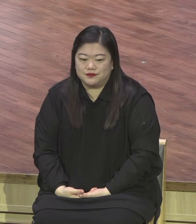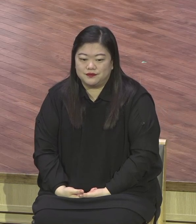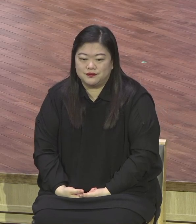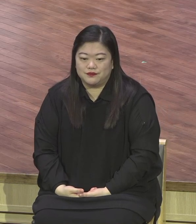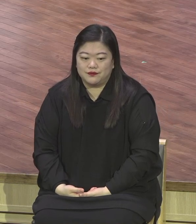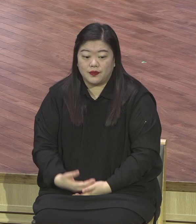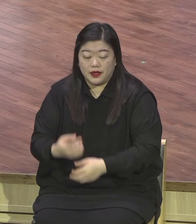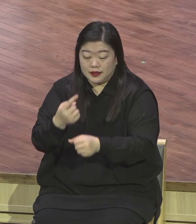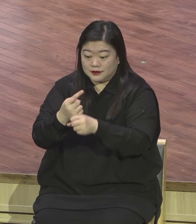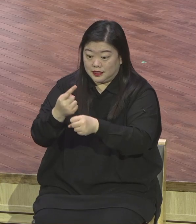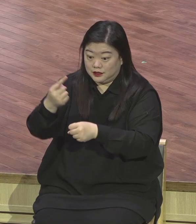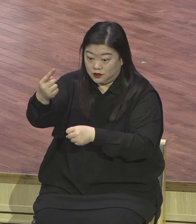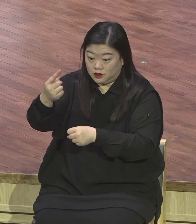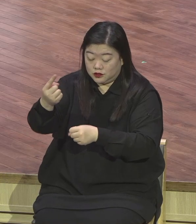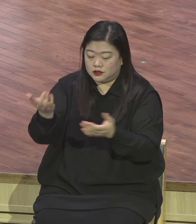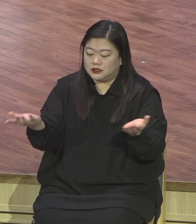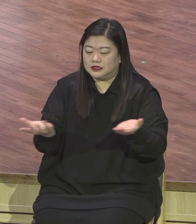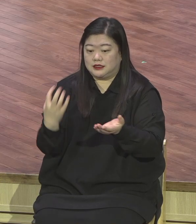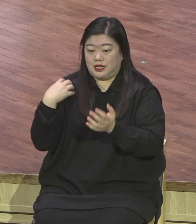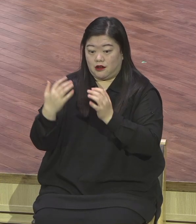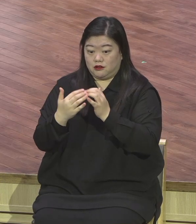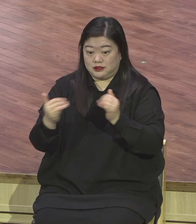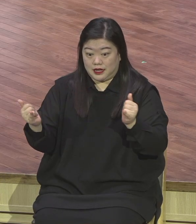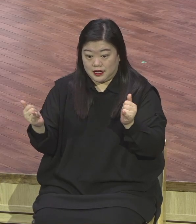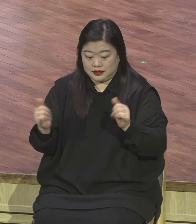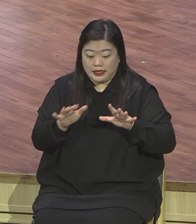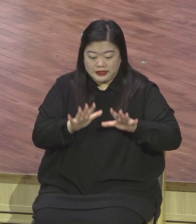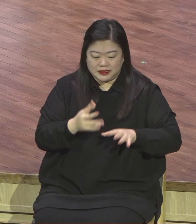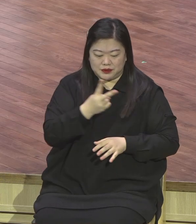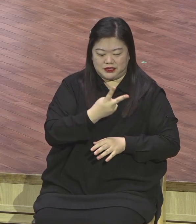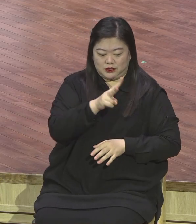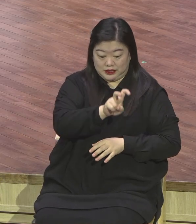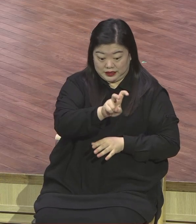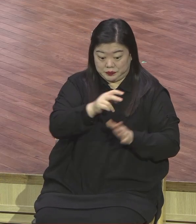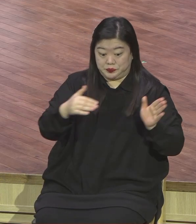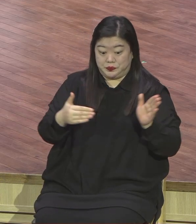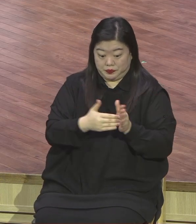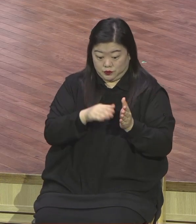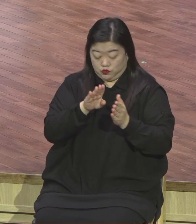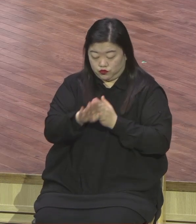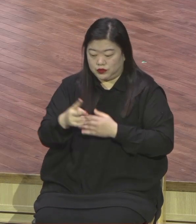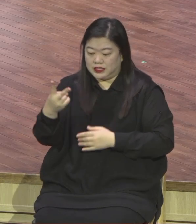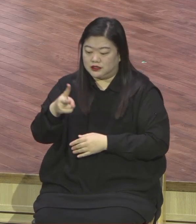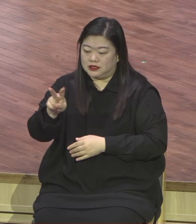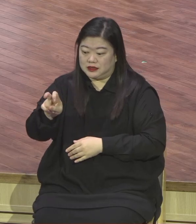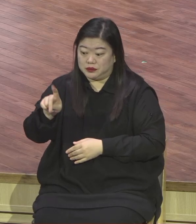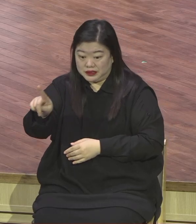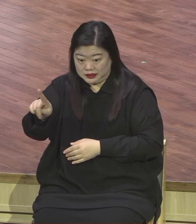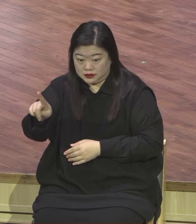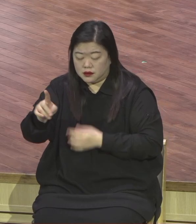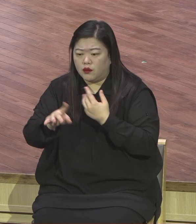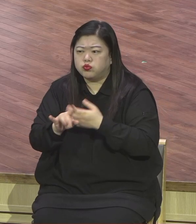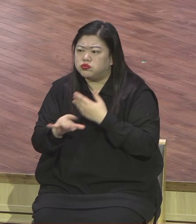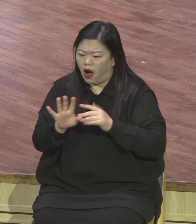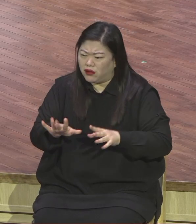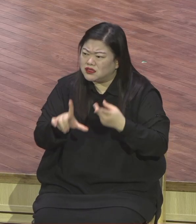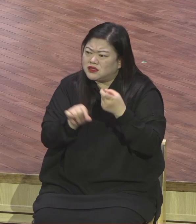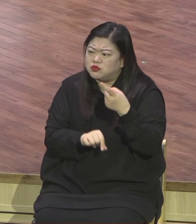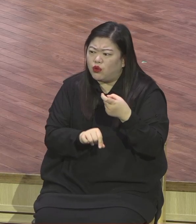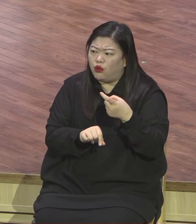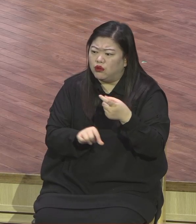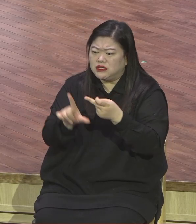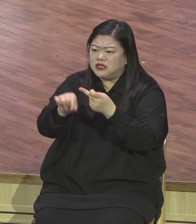2021년도 정직일을 이제 새해에 시작하면서 한 달 전에 발표를 한 이유가 뭐냐